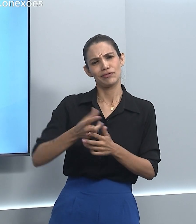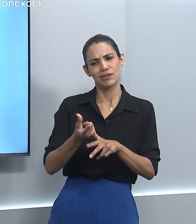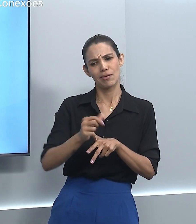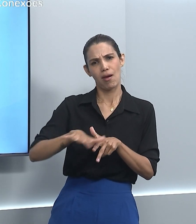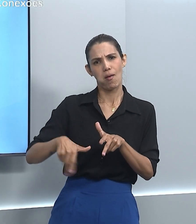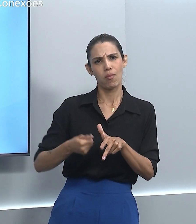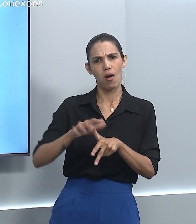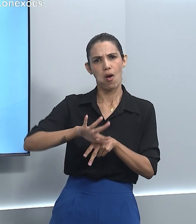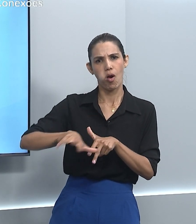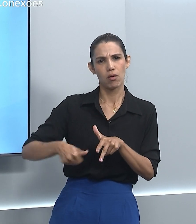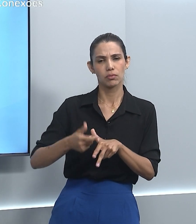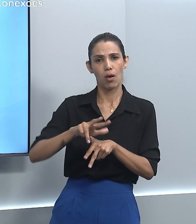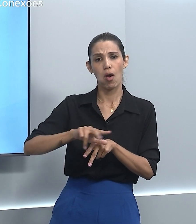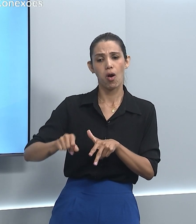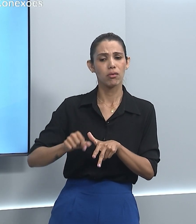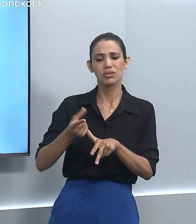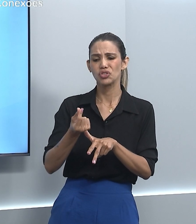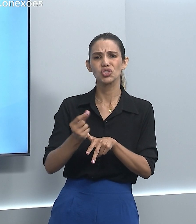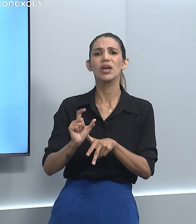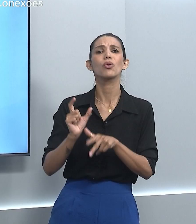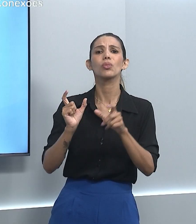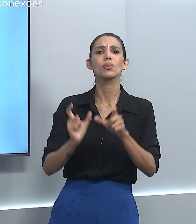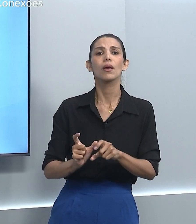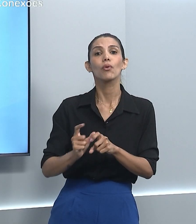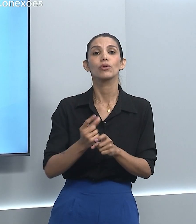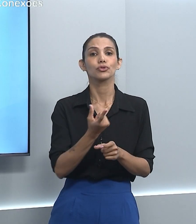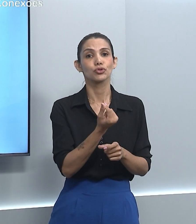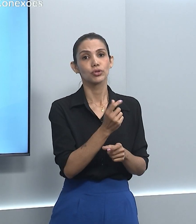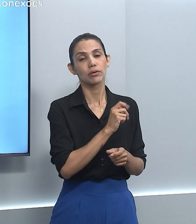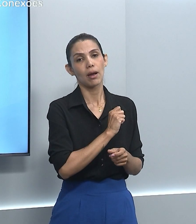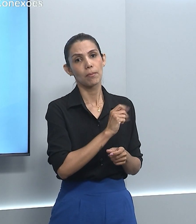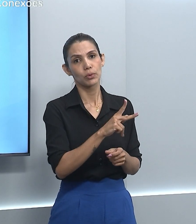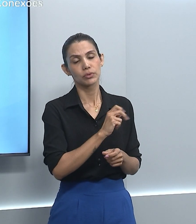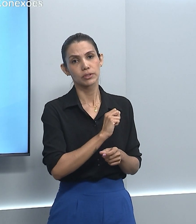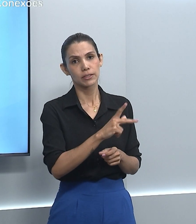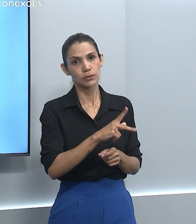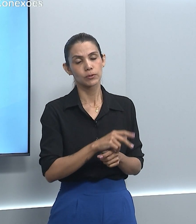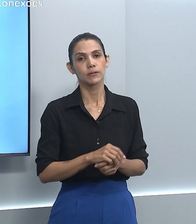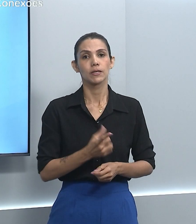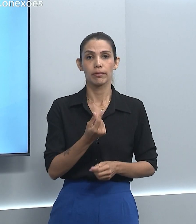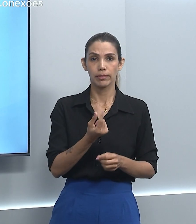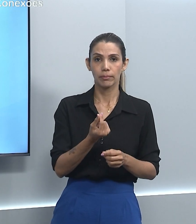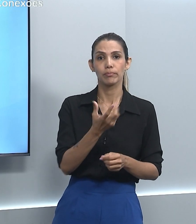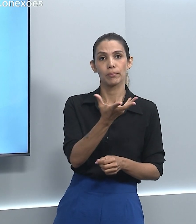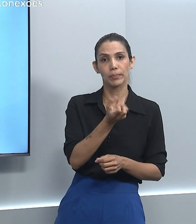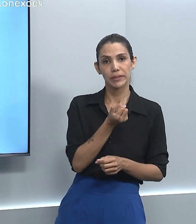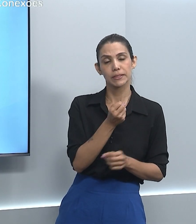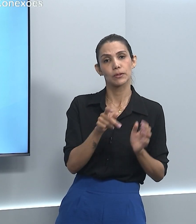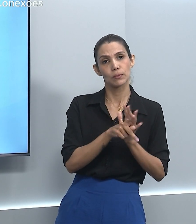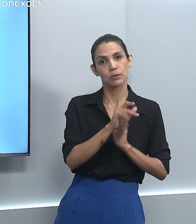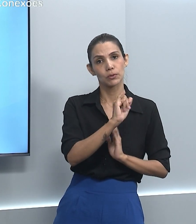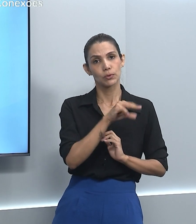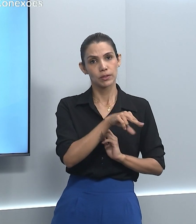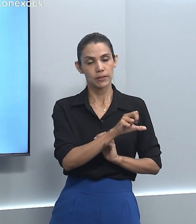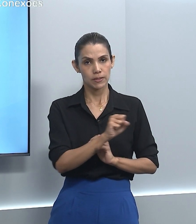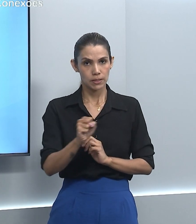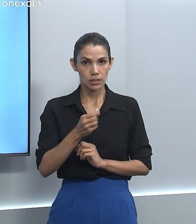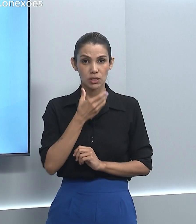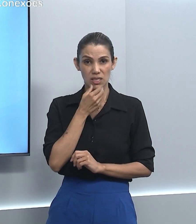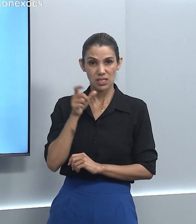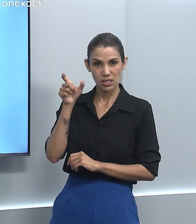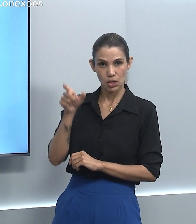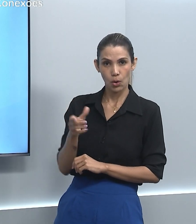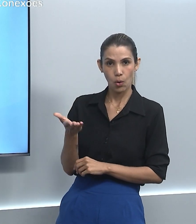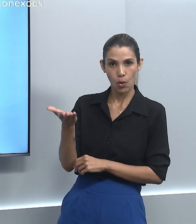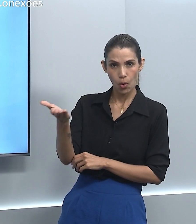de dinheiro de aposentadorias e pensões do INSS. Bom, o Antunes, ele é lobista